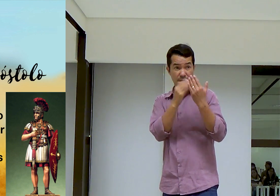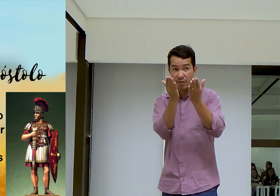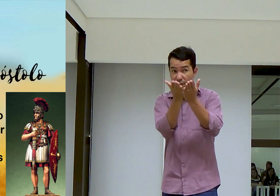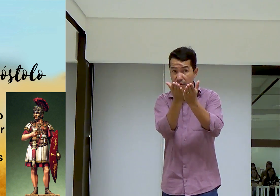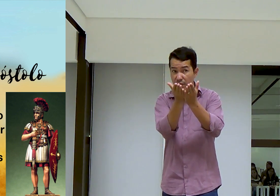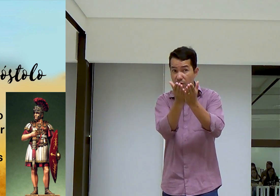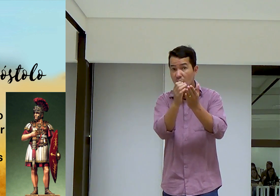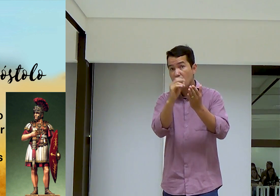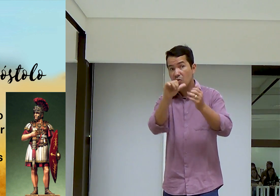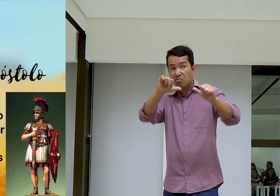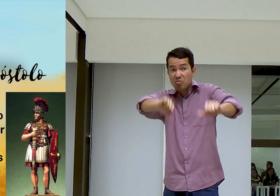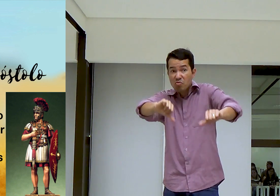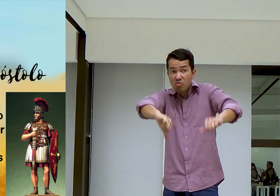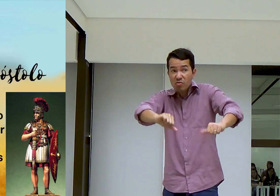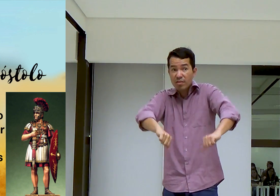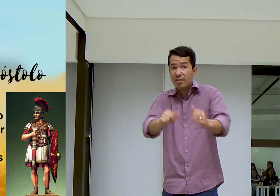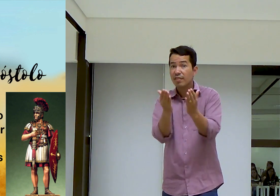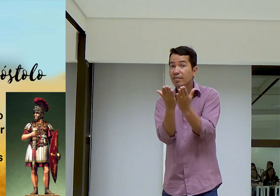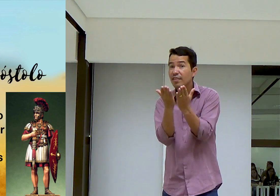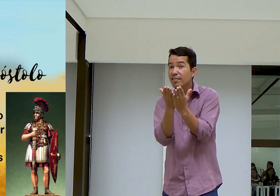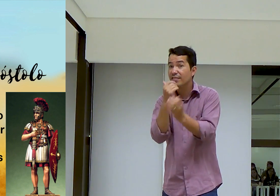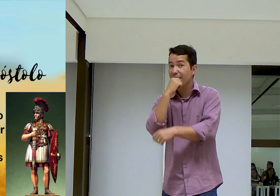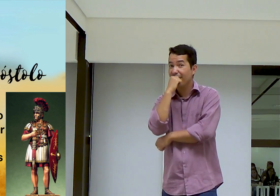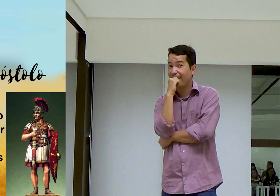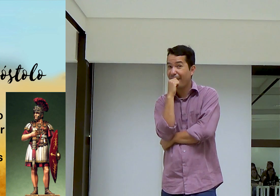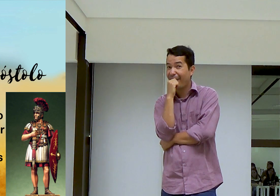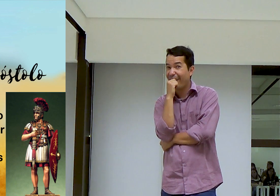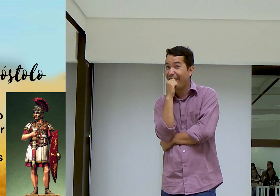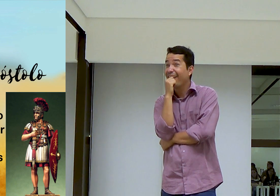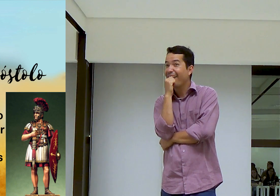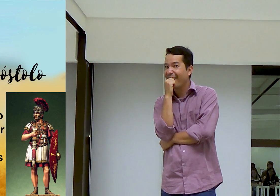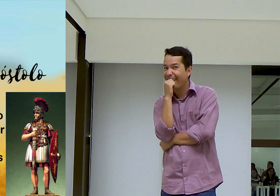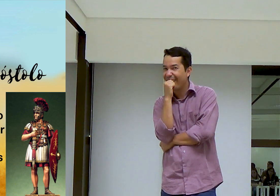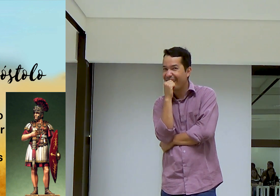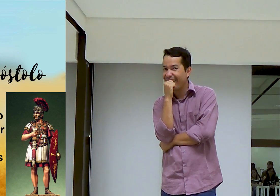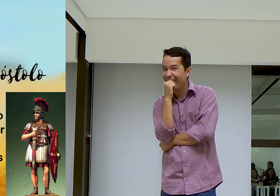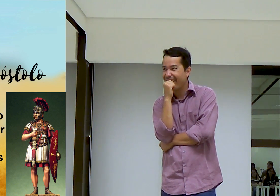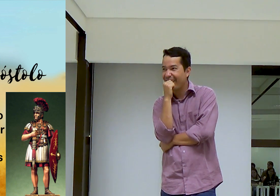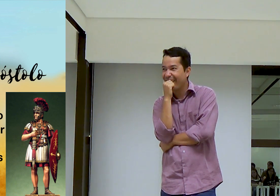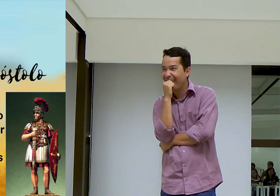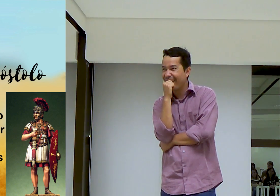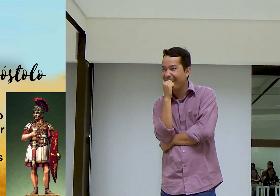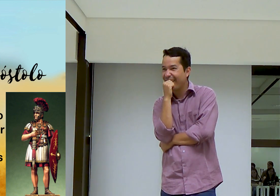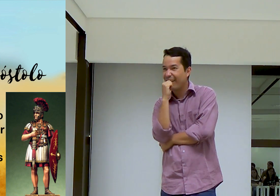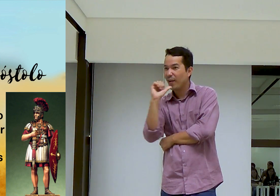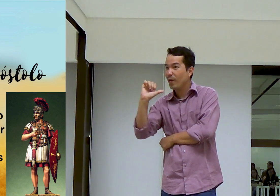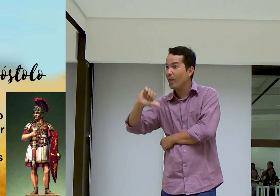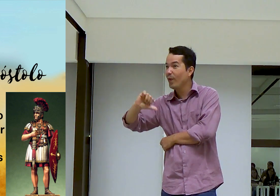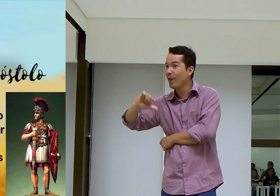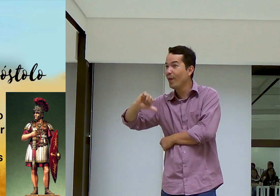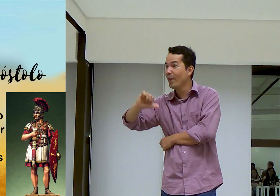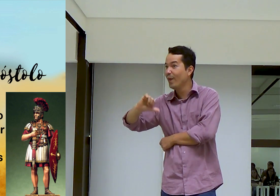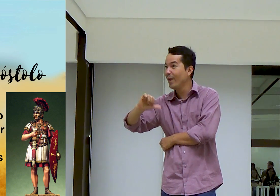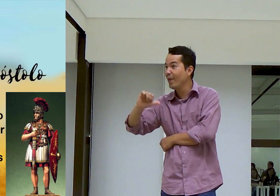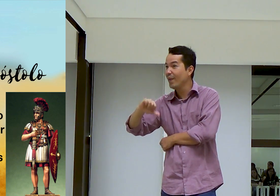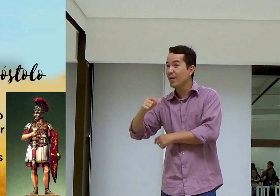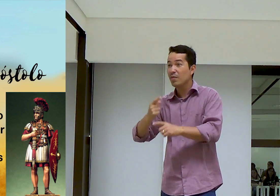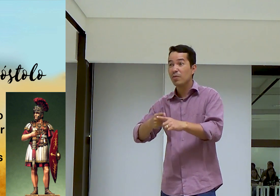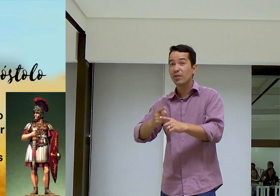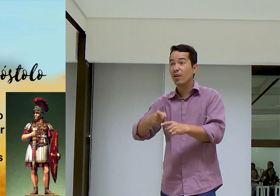quê? Um bom cristão? Ou um ruim? Um representante bom de Cristo? Ou ruim? Eu acho